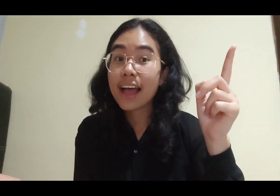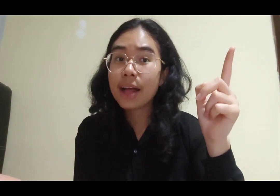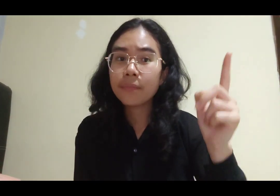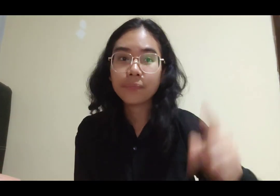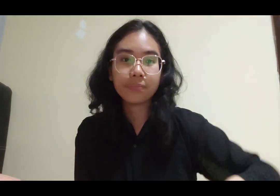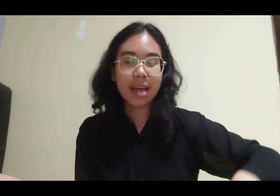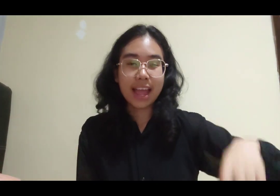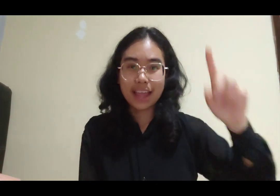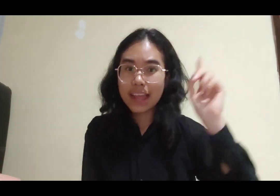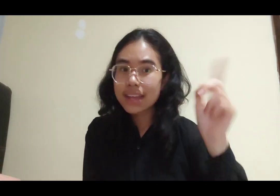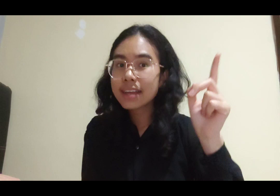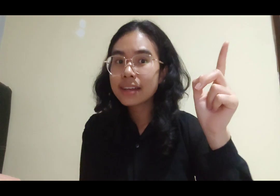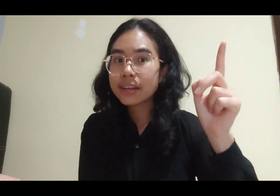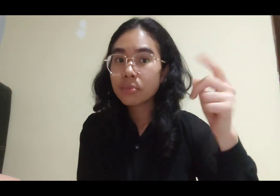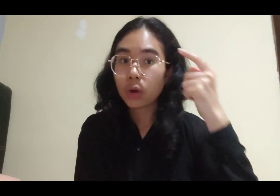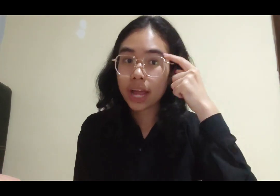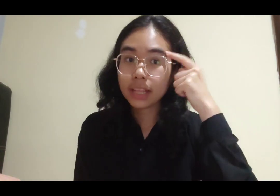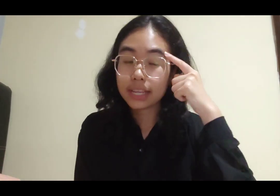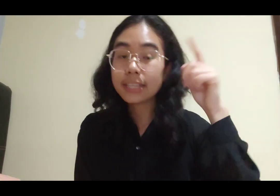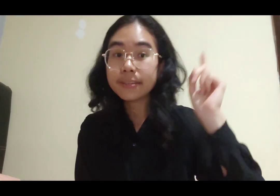bahaya. Bahaya, mukanya tegas.